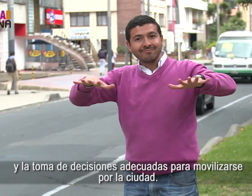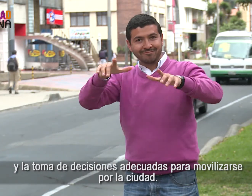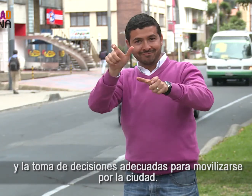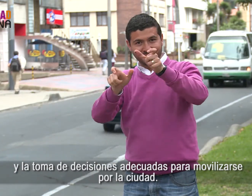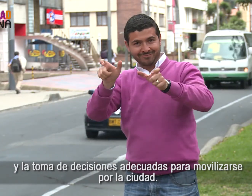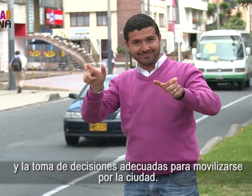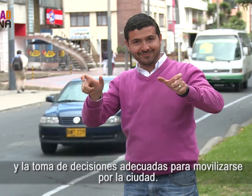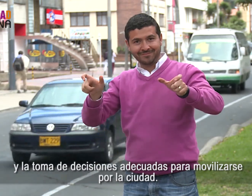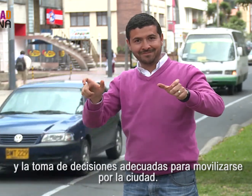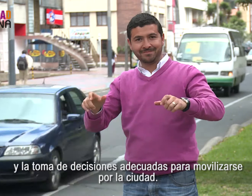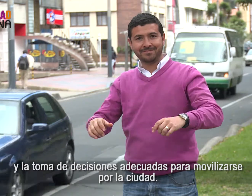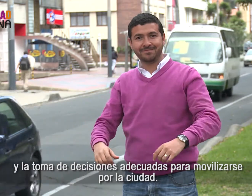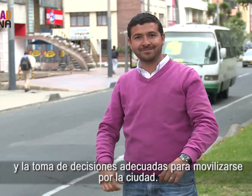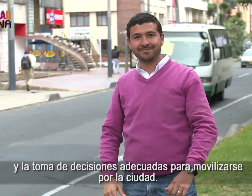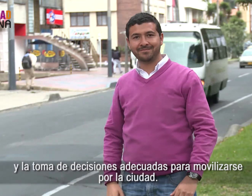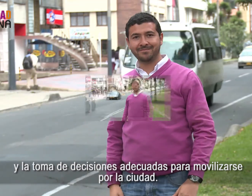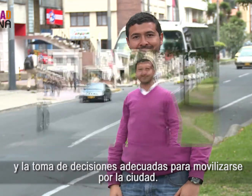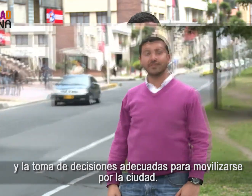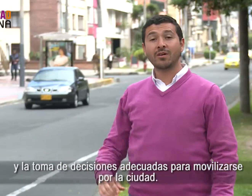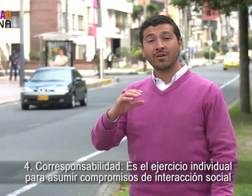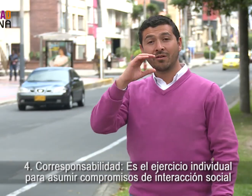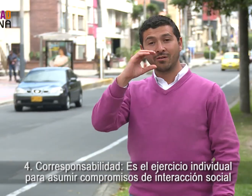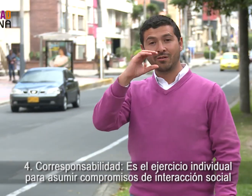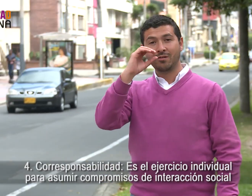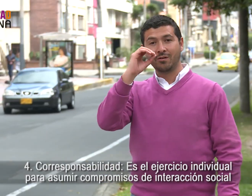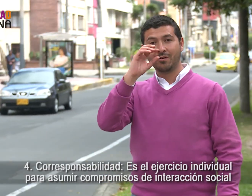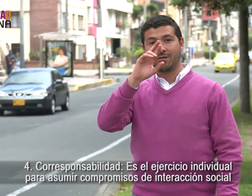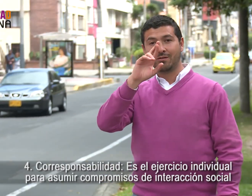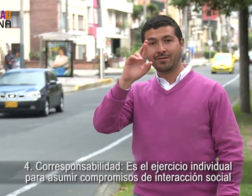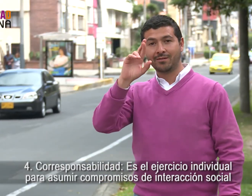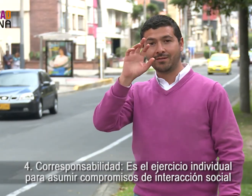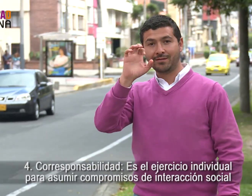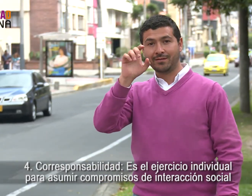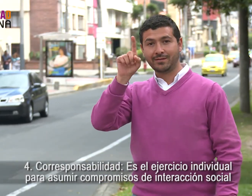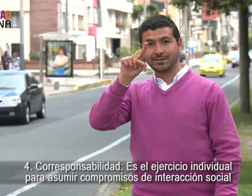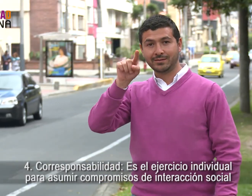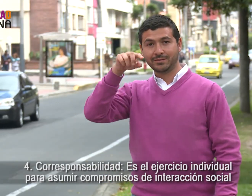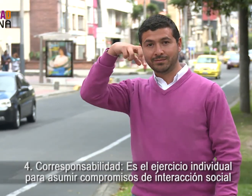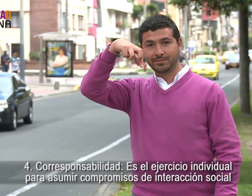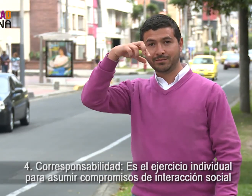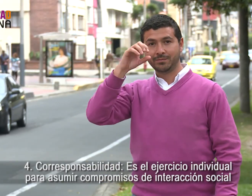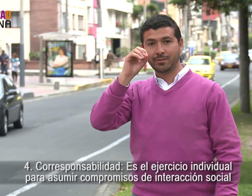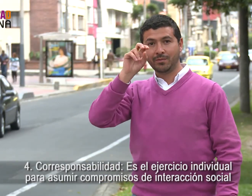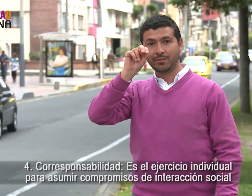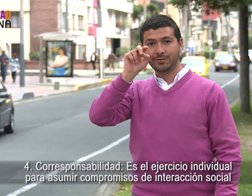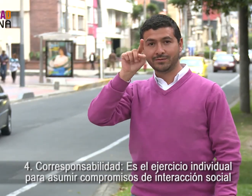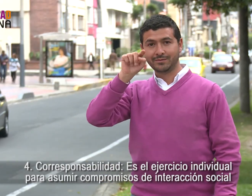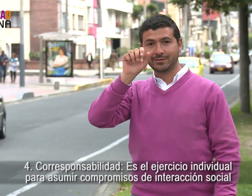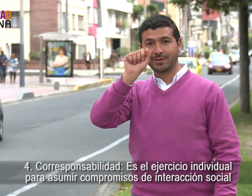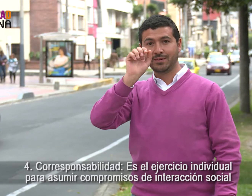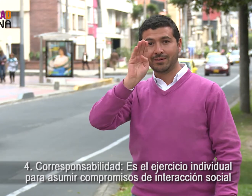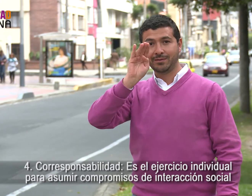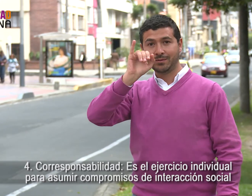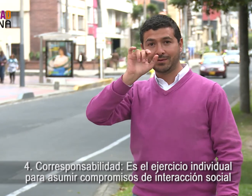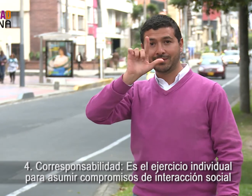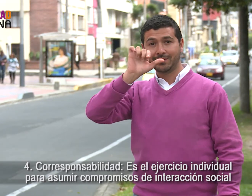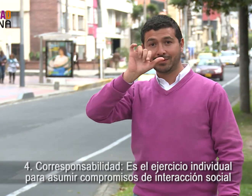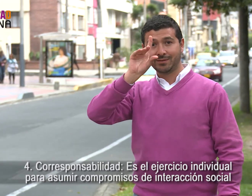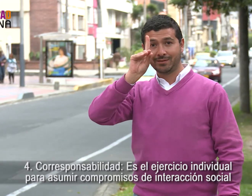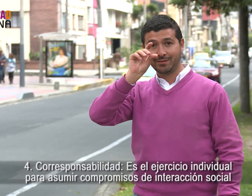para movilizarse por la ciudad. Corresponsabilidad, es el ejercicio individual para asumir compromisos de interacción